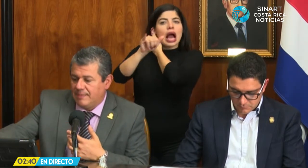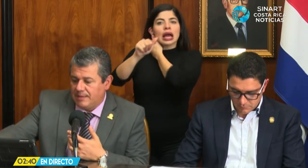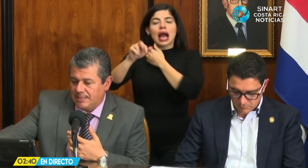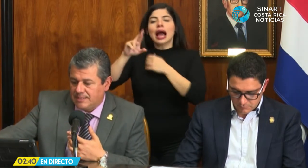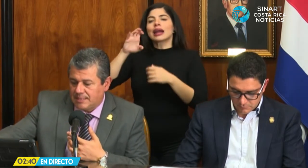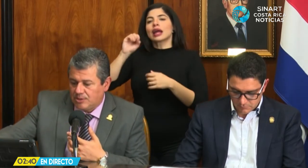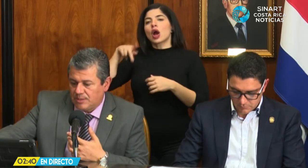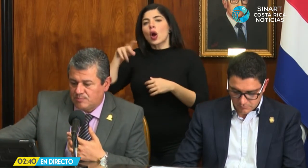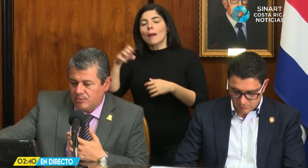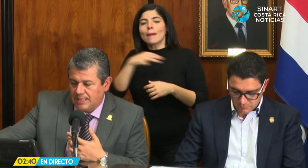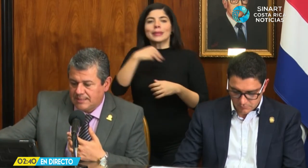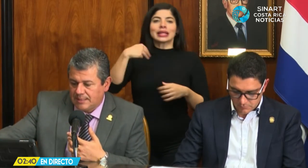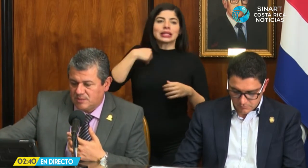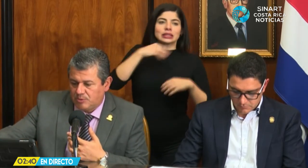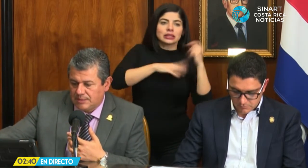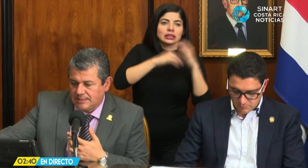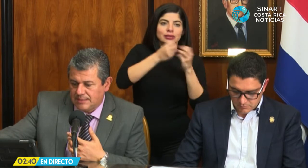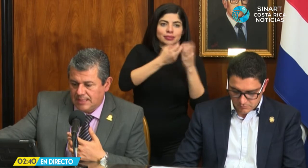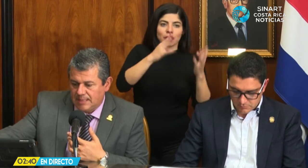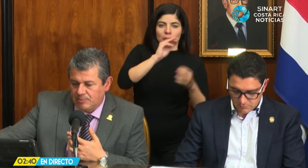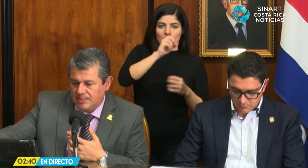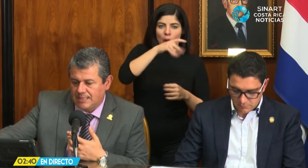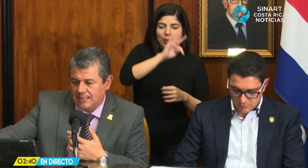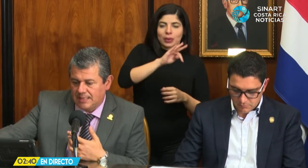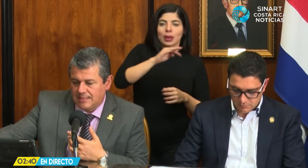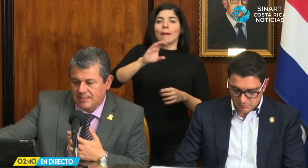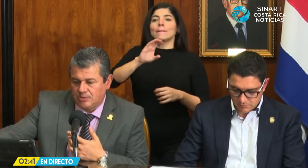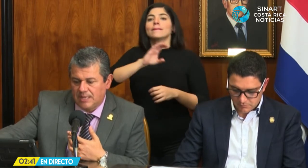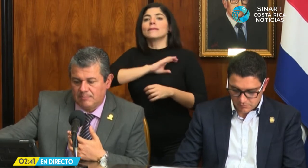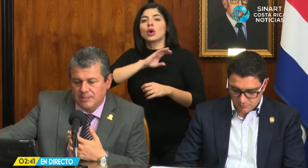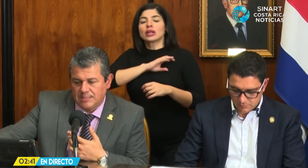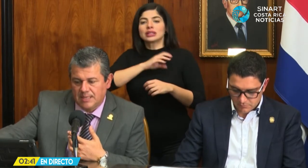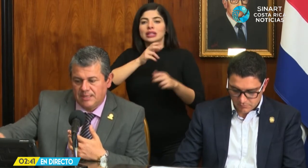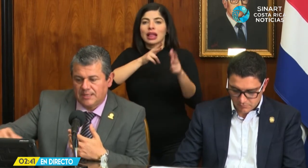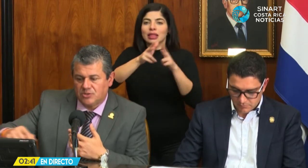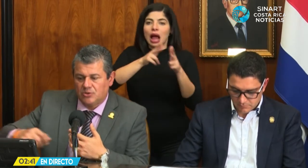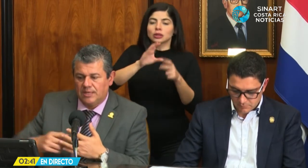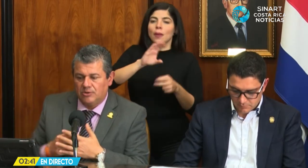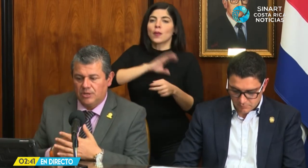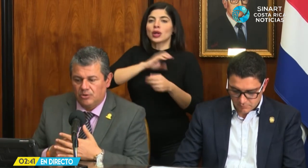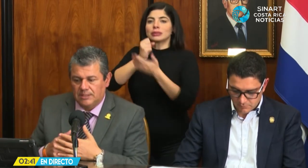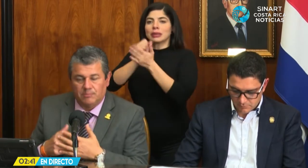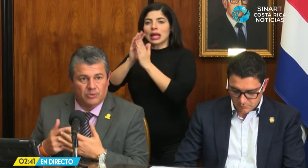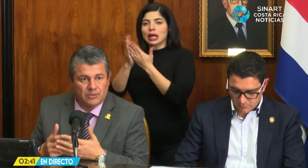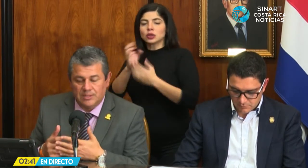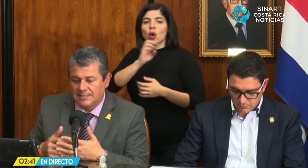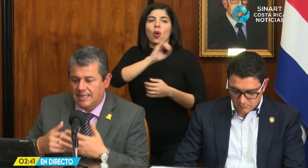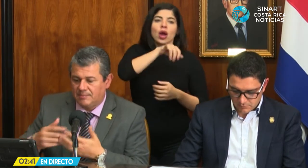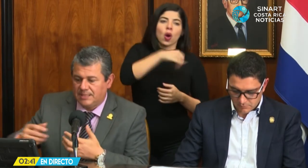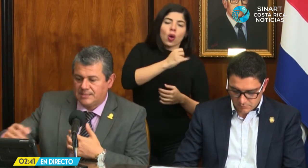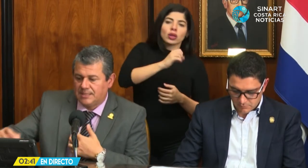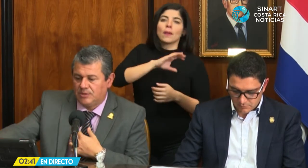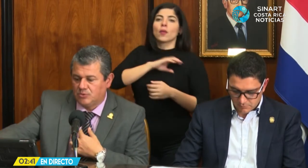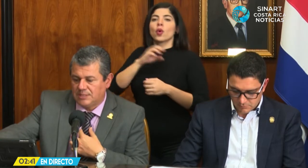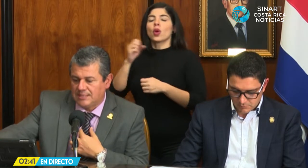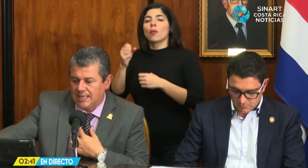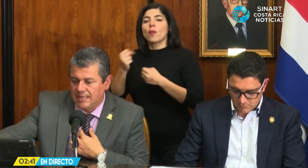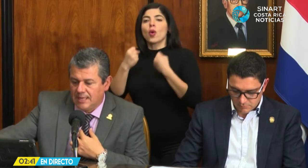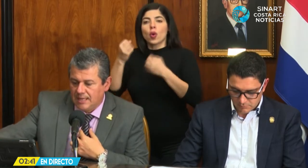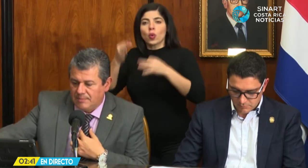RECOPE, del Ministerio de Obras Públicas y Transportes, de la Policía de Tránsito, la Policía de Migración, el OIJ, el Poder Judicial, el Ministerio